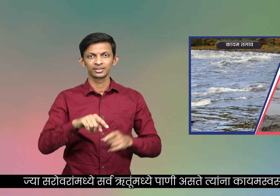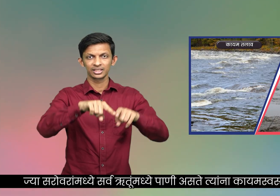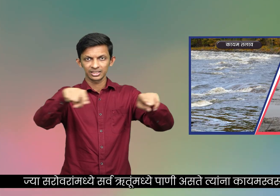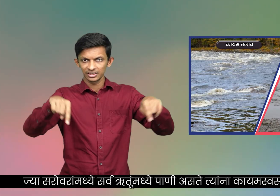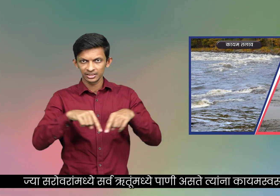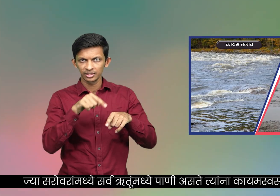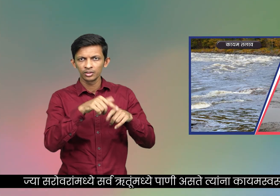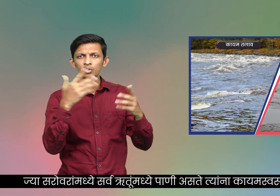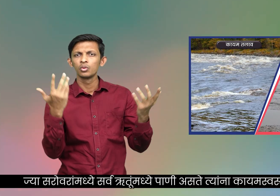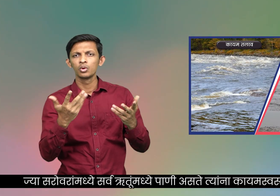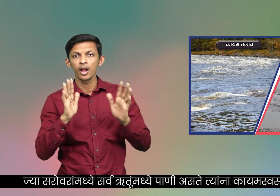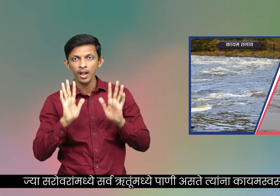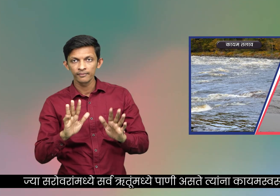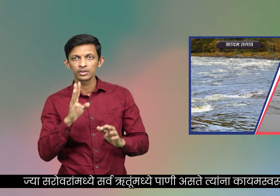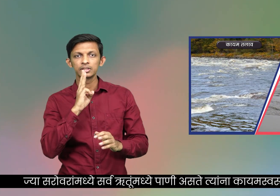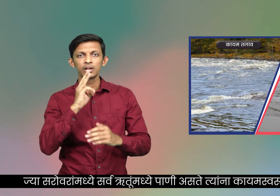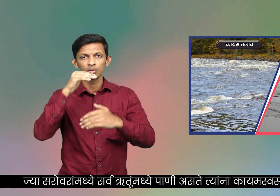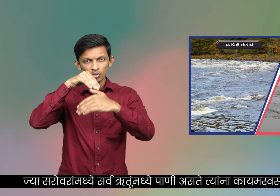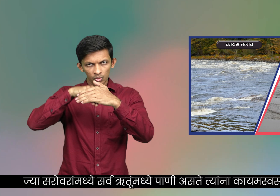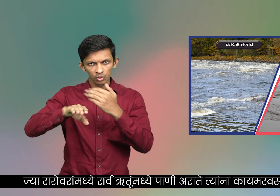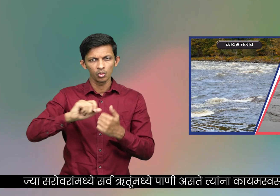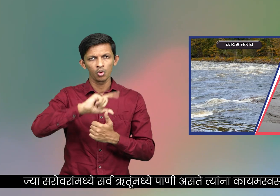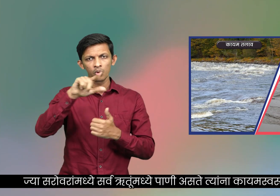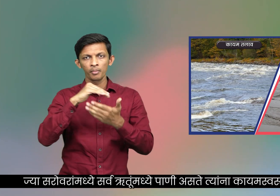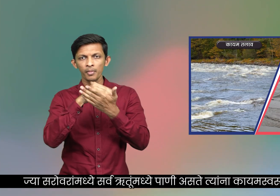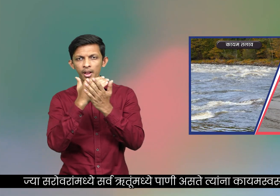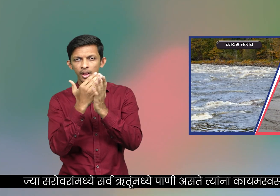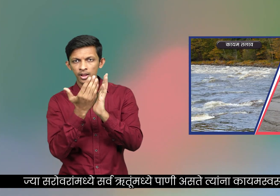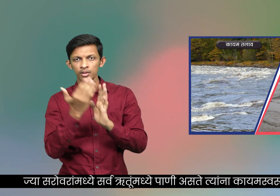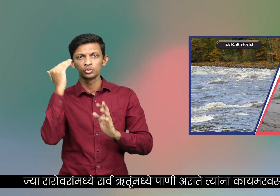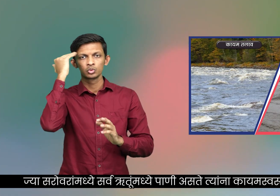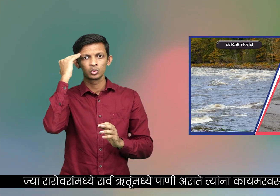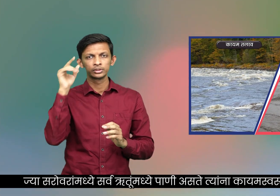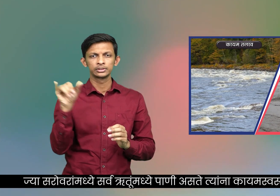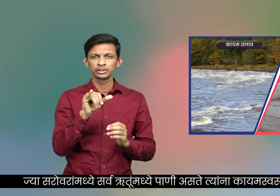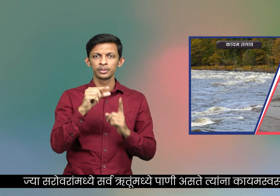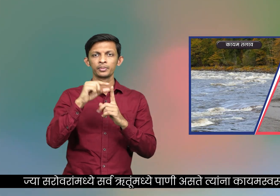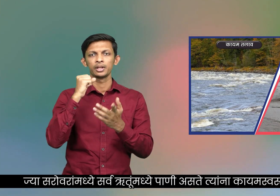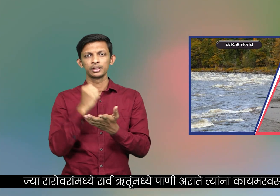ज्या सरोवरांमध्ये सर्व ऋतूंमध्ये पाणी असतं त्यांना कायमस्वरूपी तलाव असं म्हणतात.